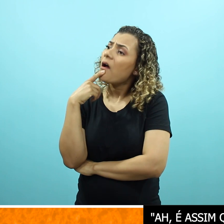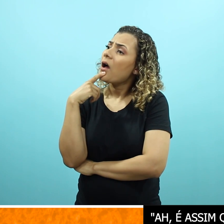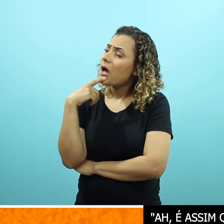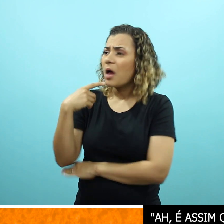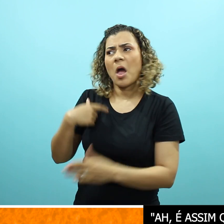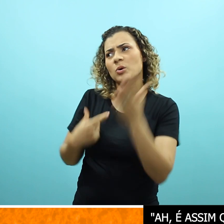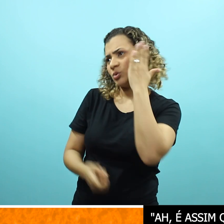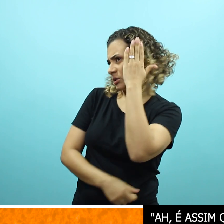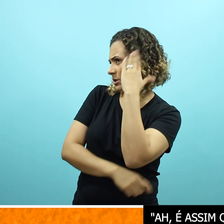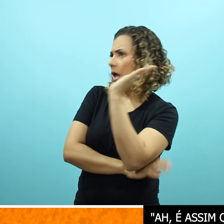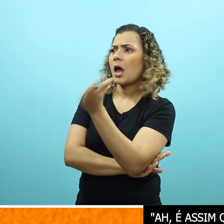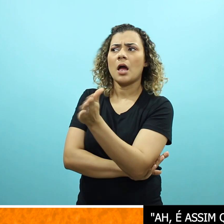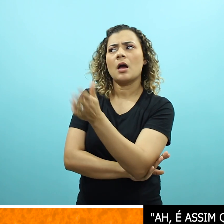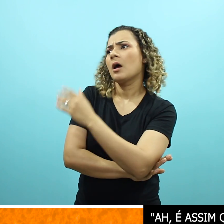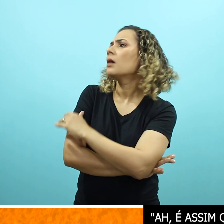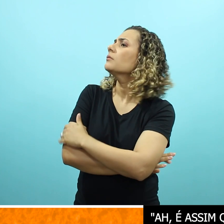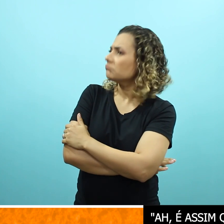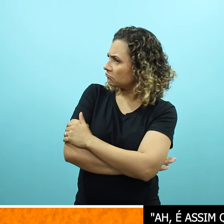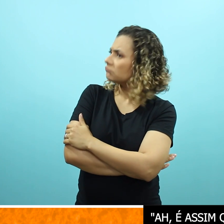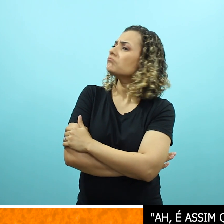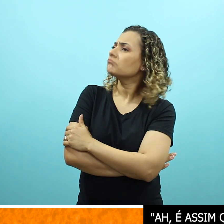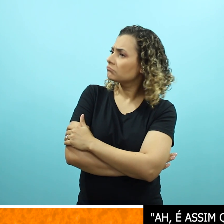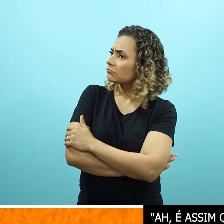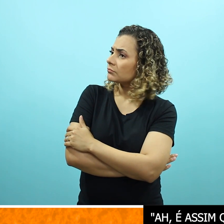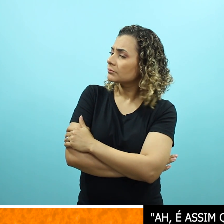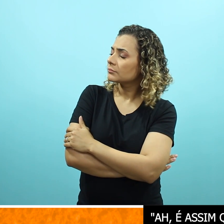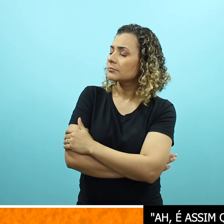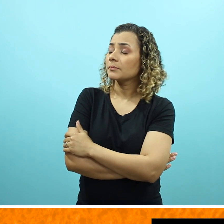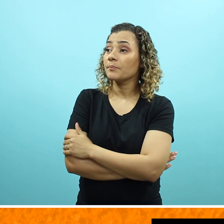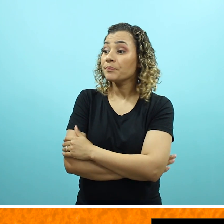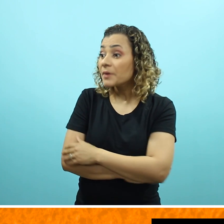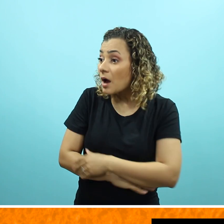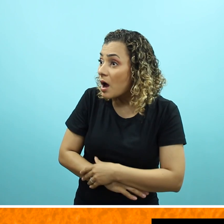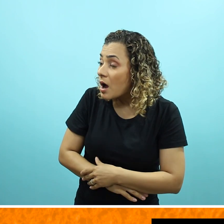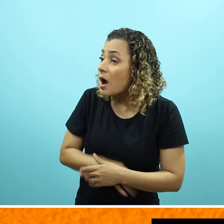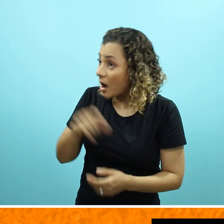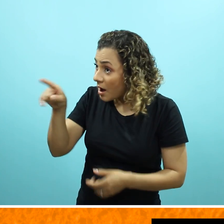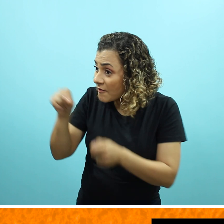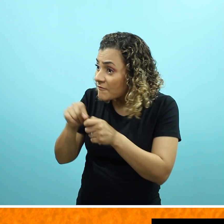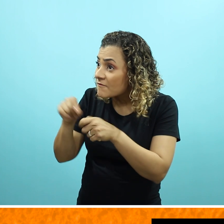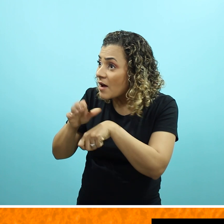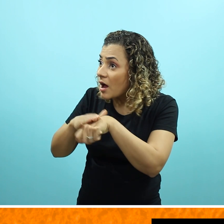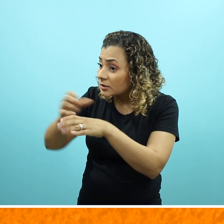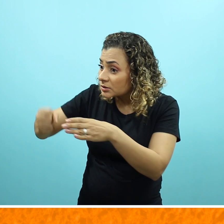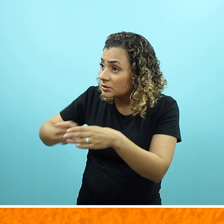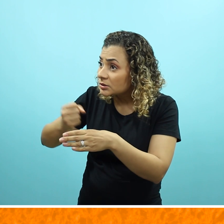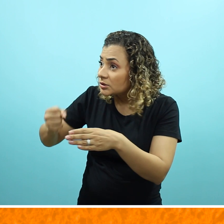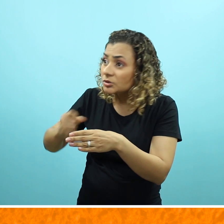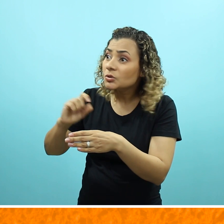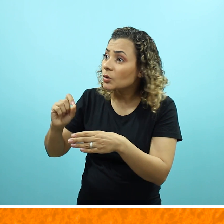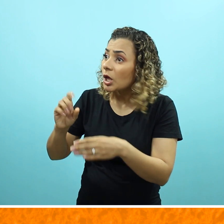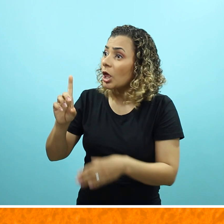Ah, é assim que se faz o arroz com carneiro? Mas isso eu já sabia.